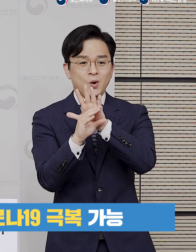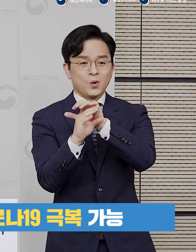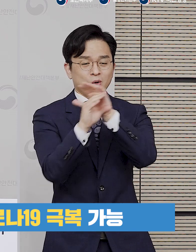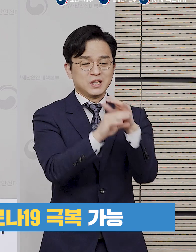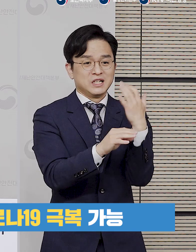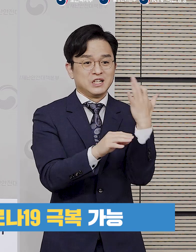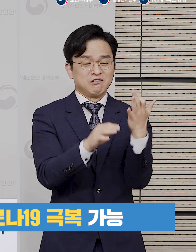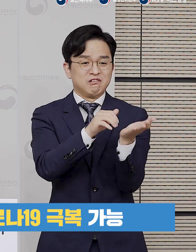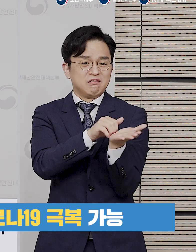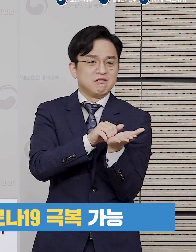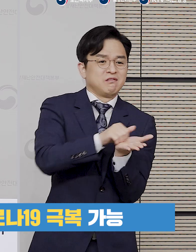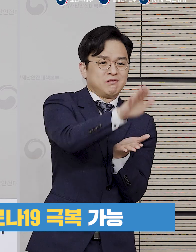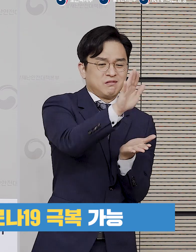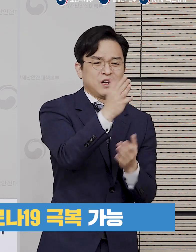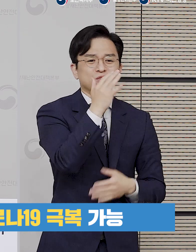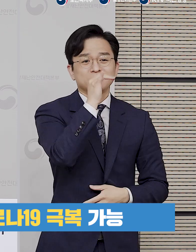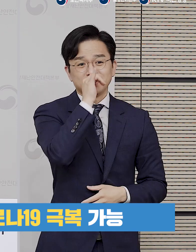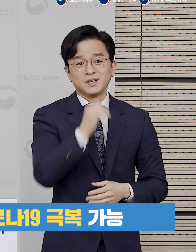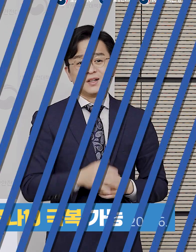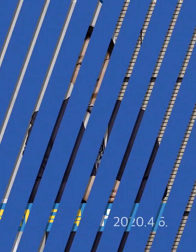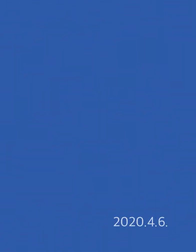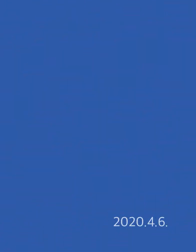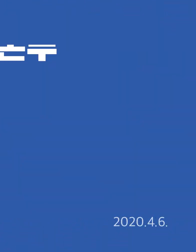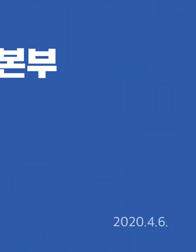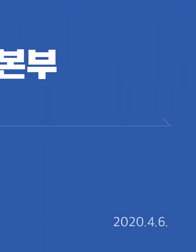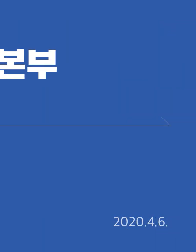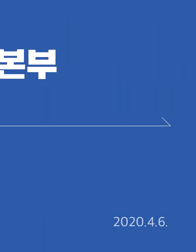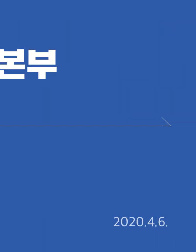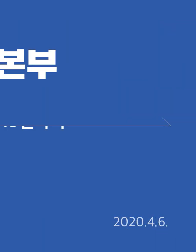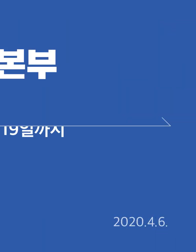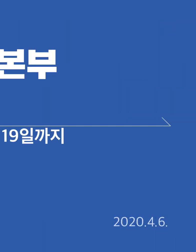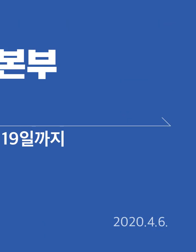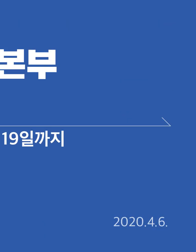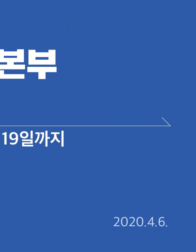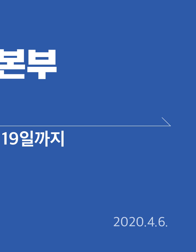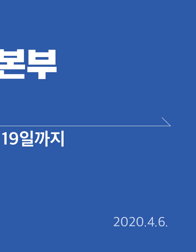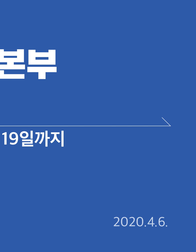비로소 우리로부터 물러날 것입니다.